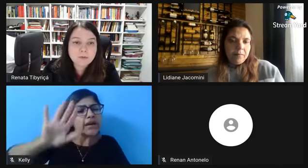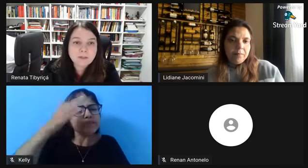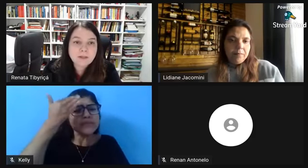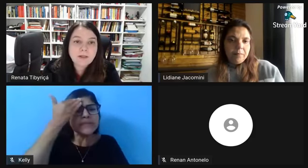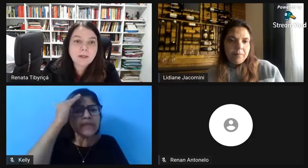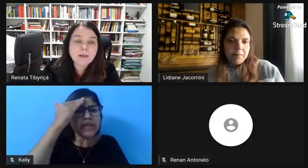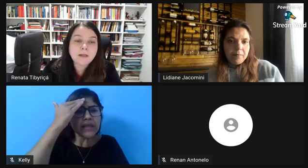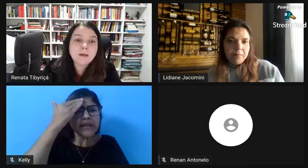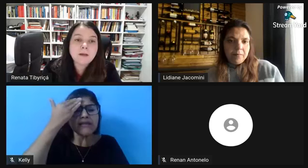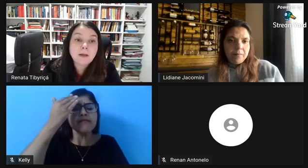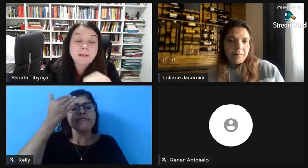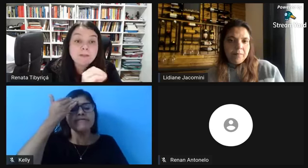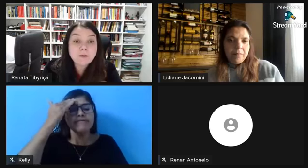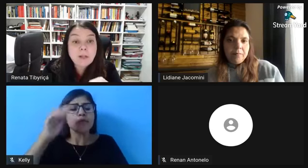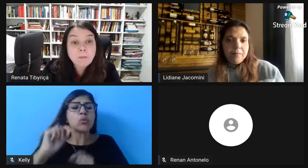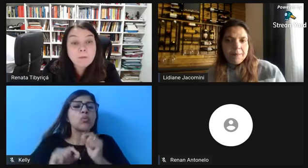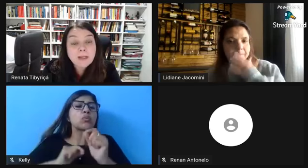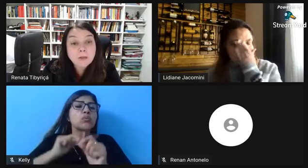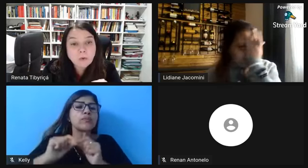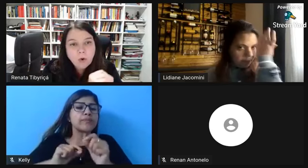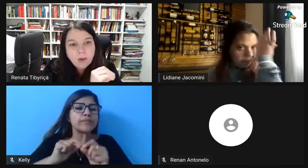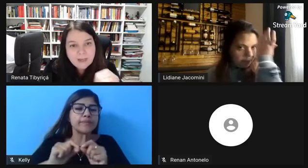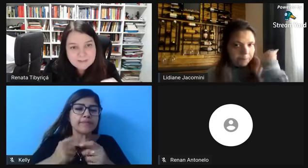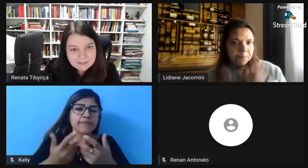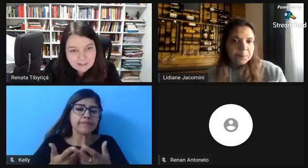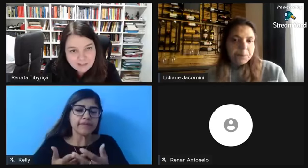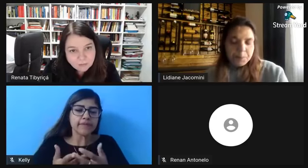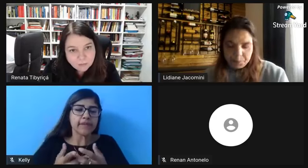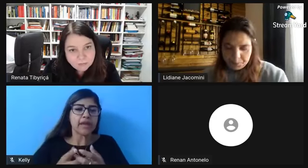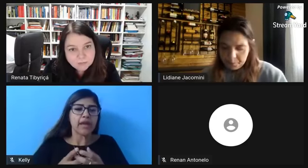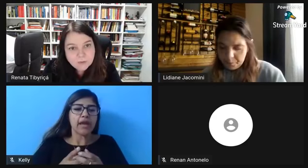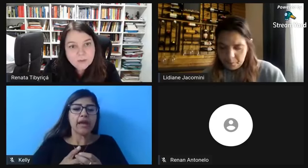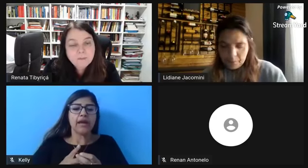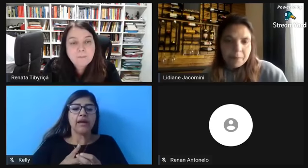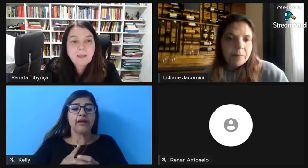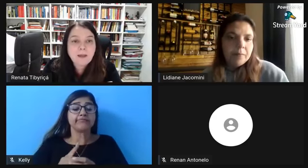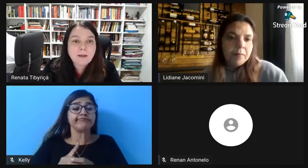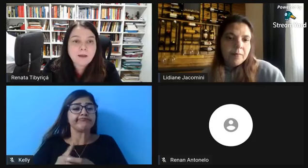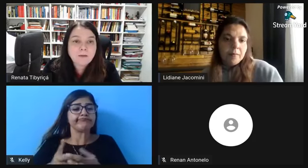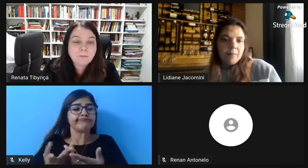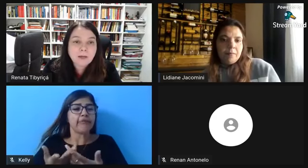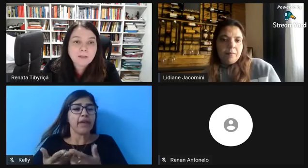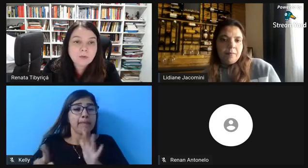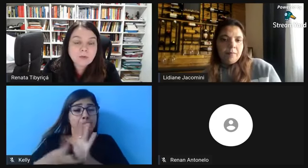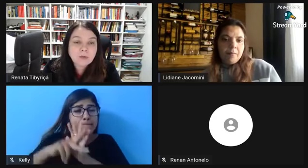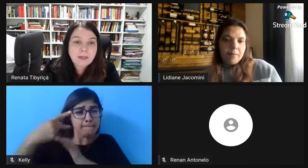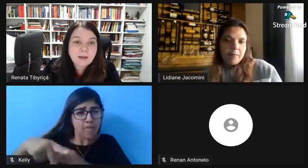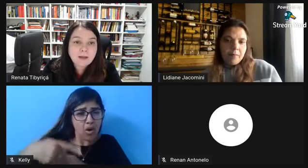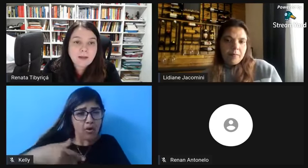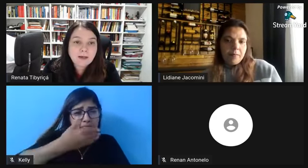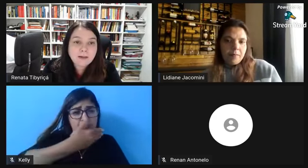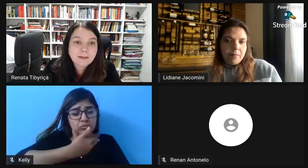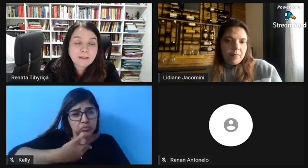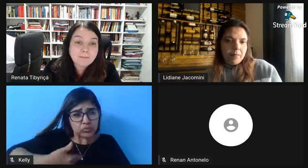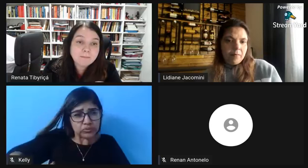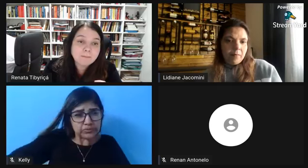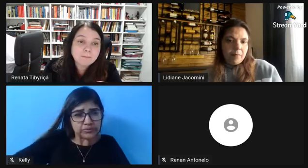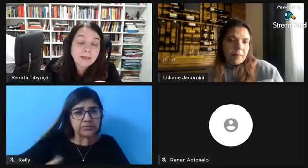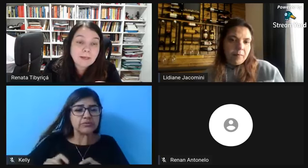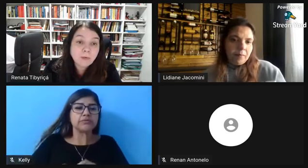as pessoas entenderem. A Defensoria Pública do Estado a defensoria,